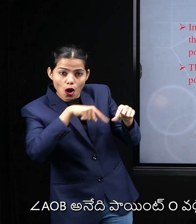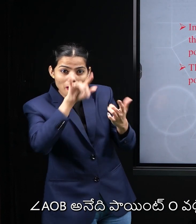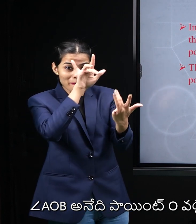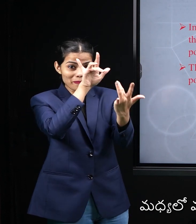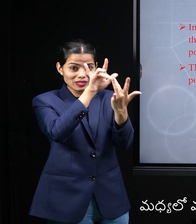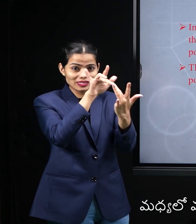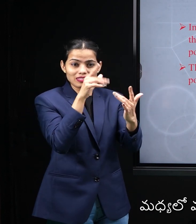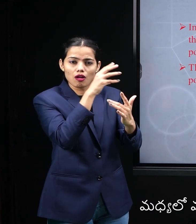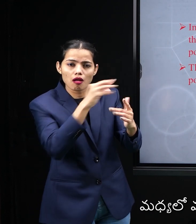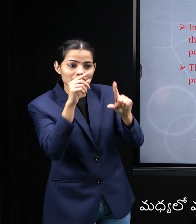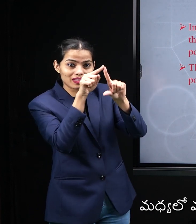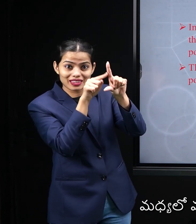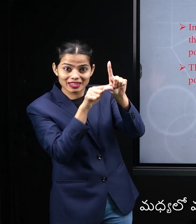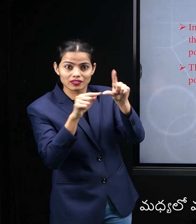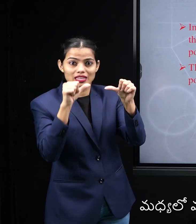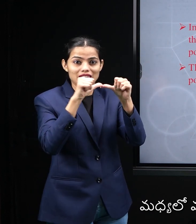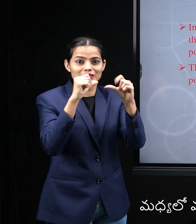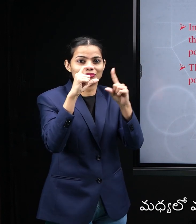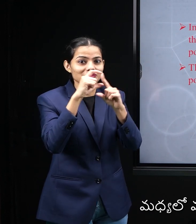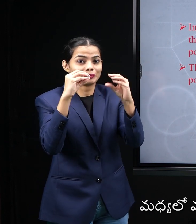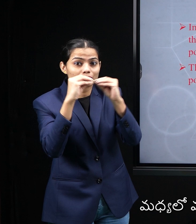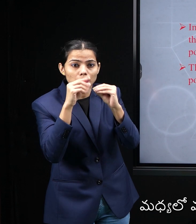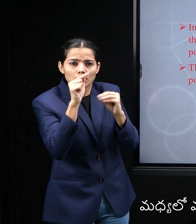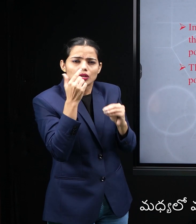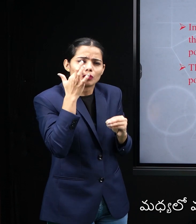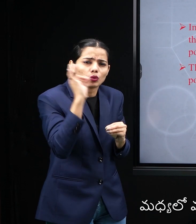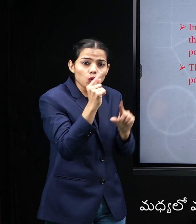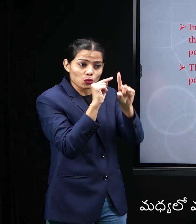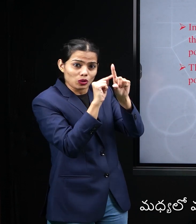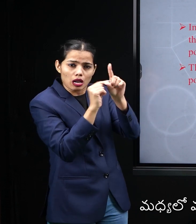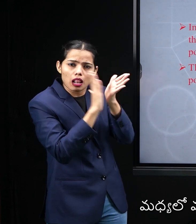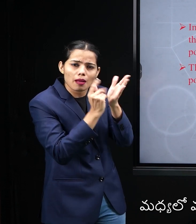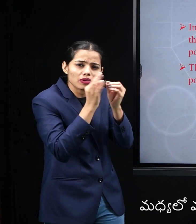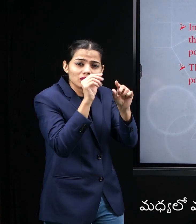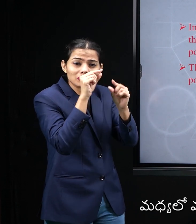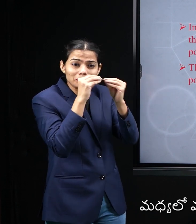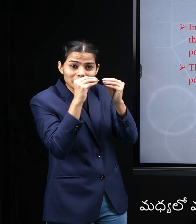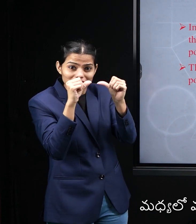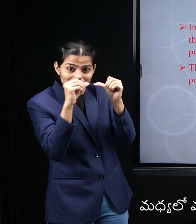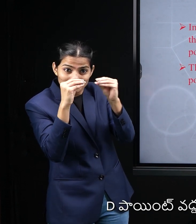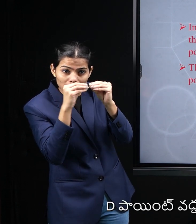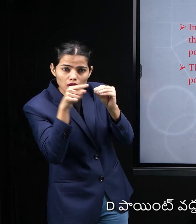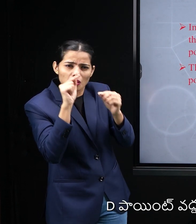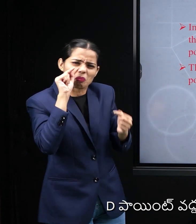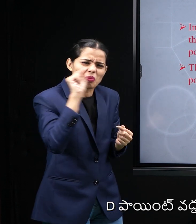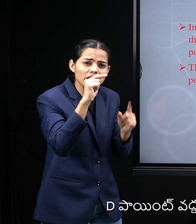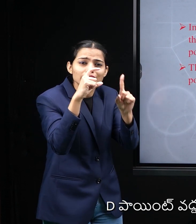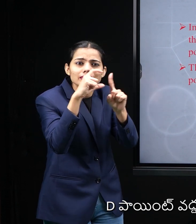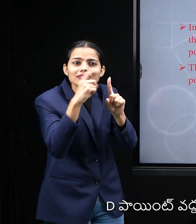అనగా మధ్యలో, మరియు యాంగిల్ ADB అనేది వృత్తంపై D పాయింట్ వద్ద